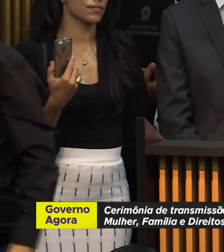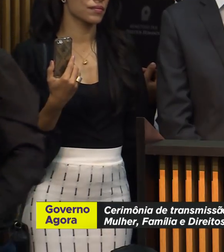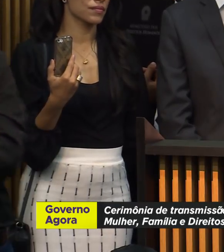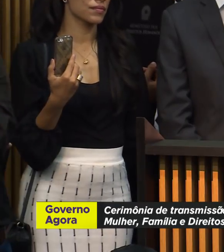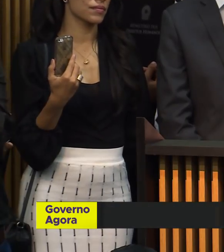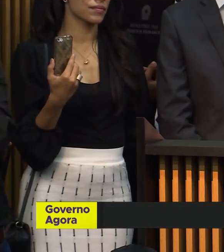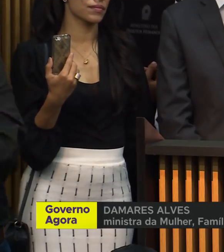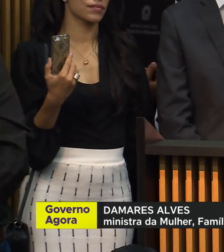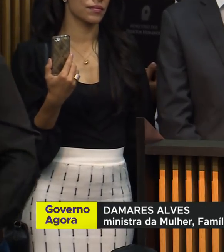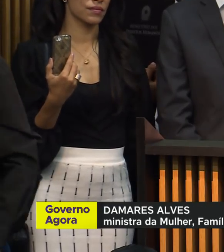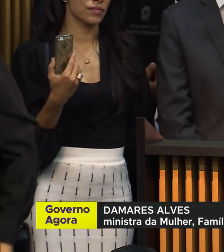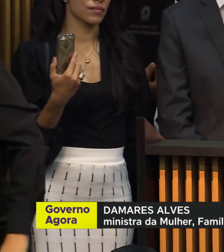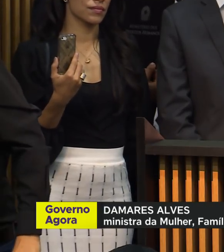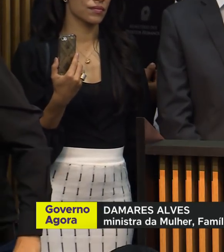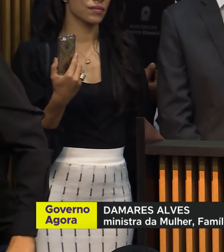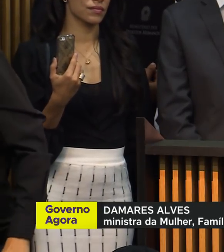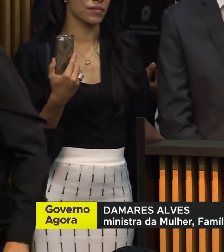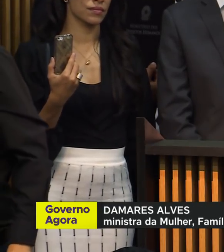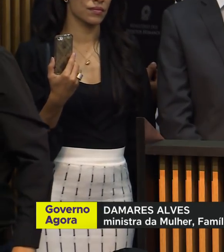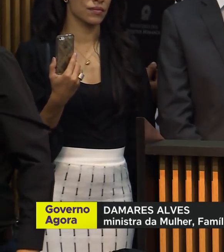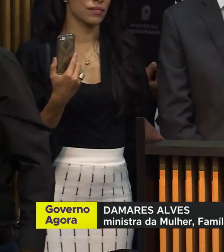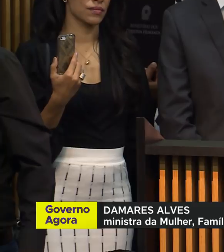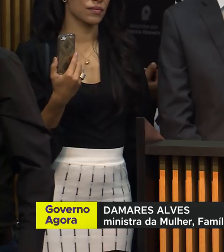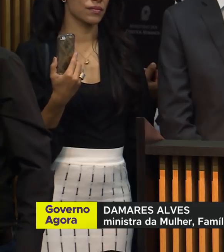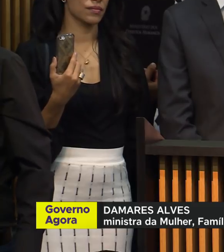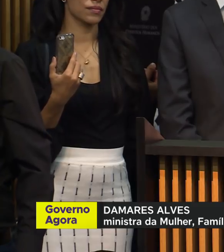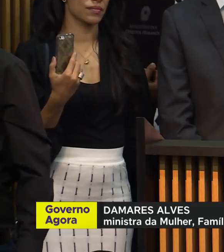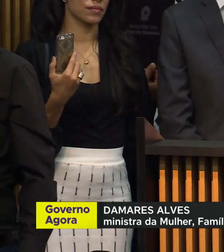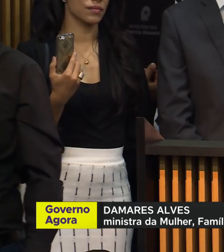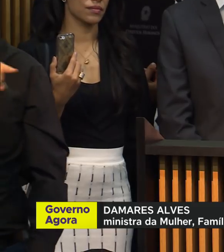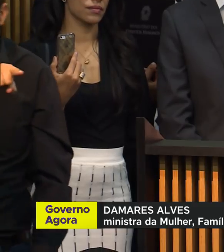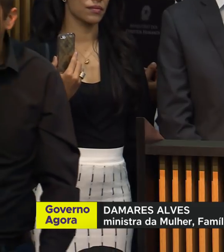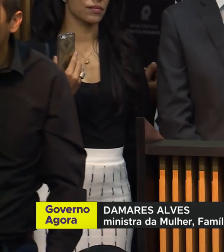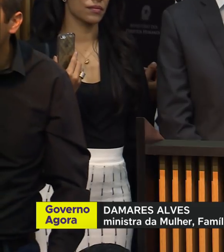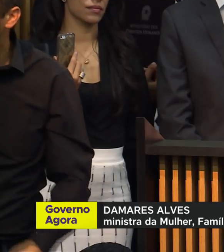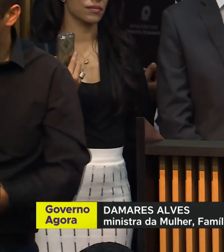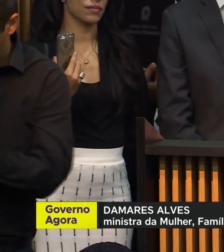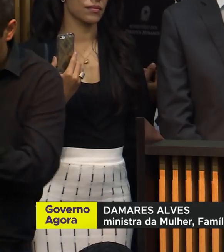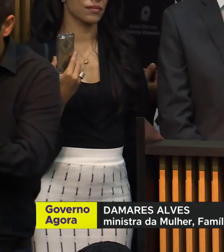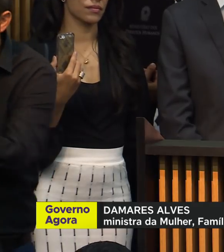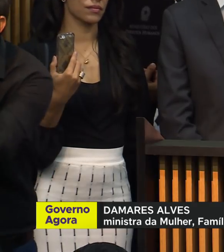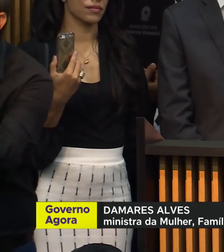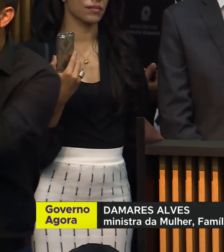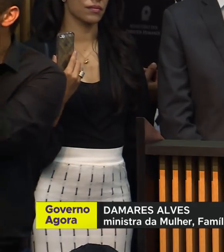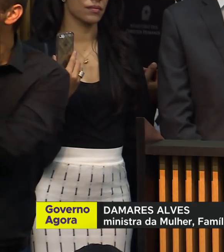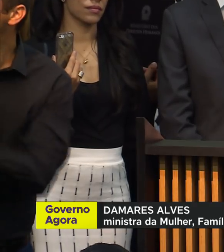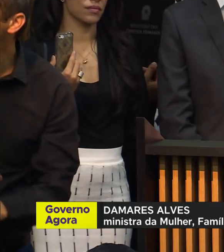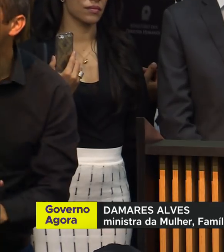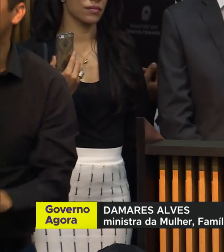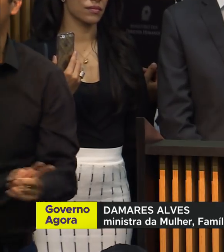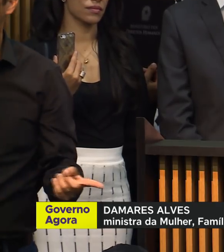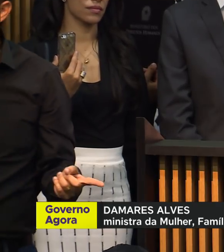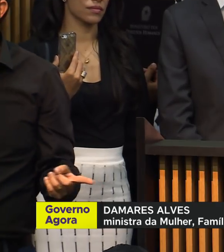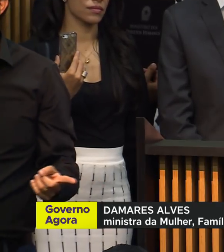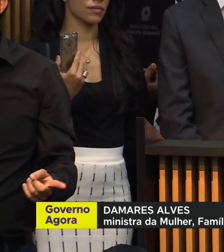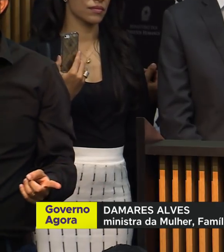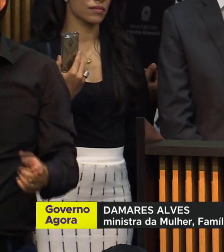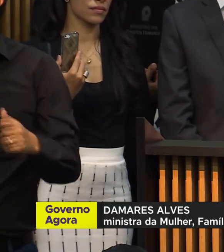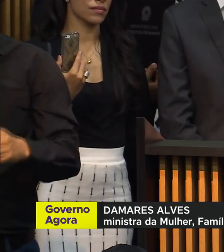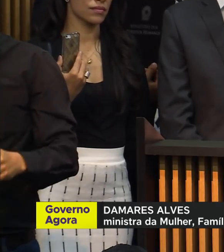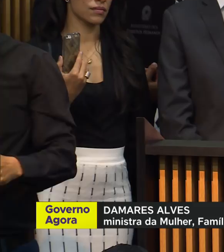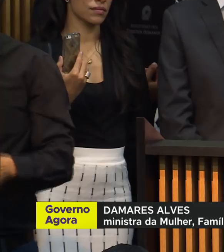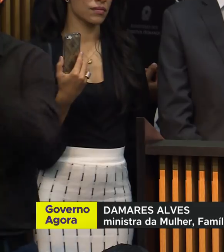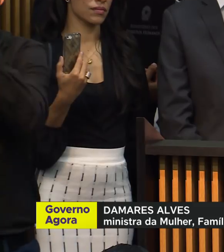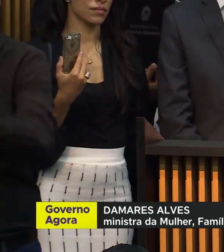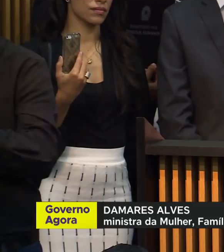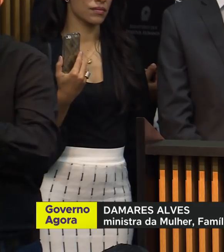protegê-las. Chorei por aqueles e por aquelas humilhados e maltratados, que nem sempre têm um lugar para